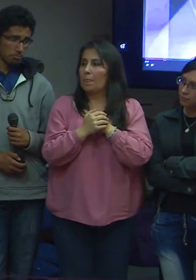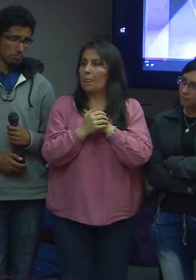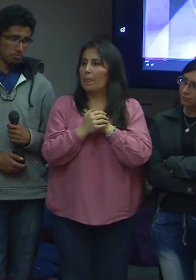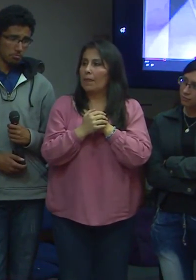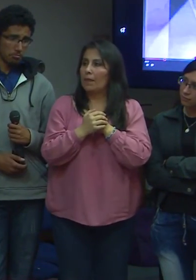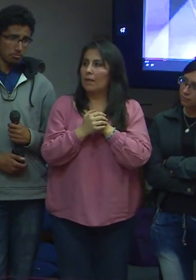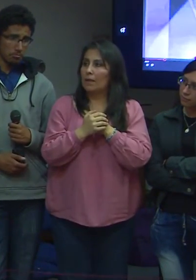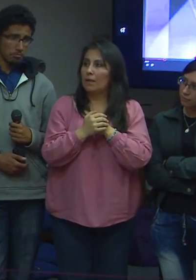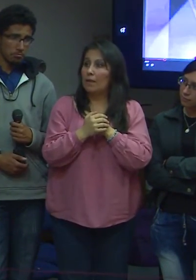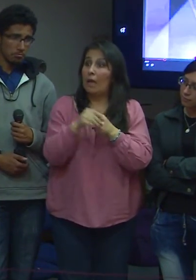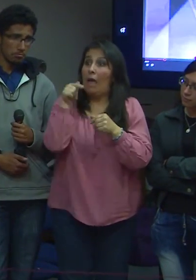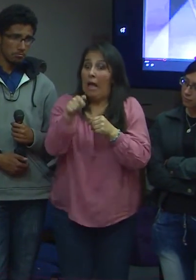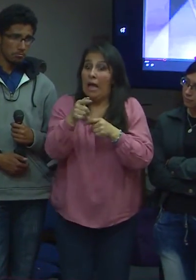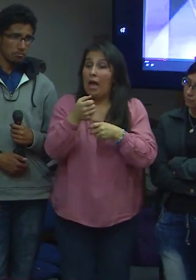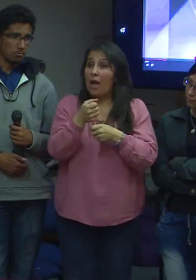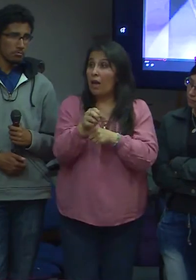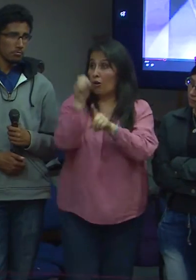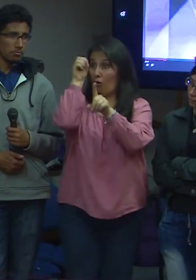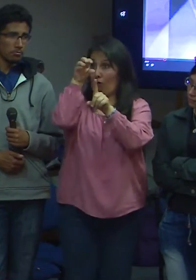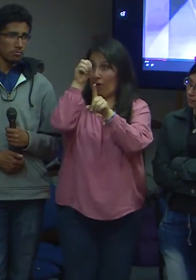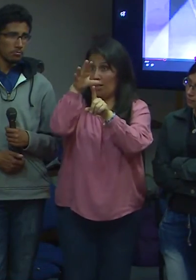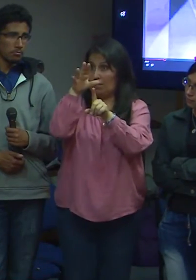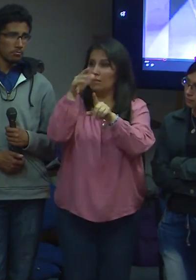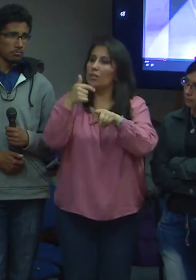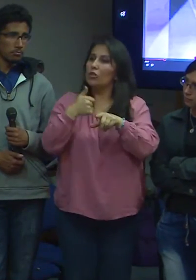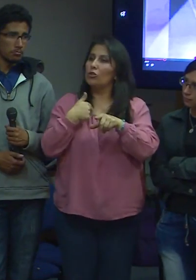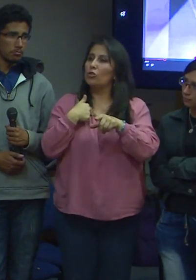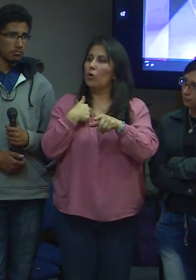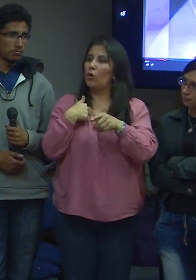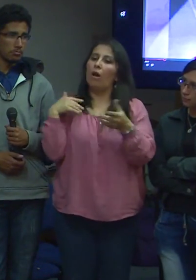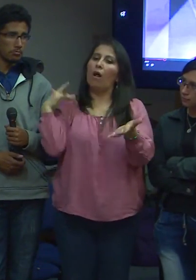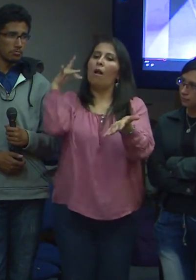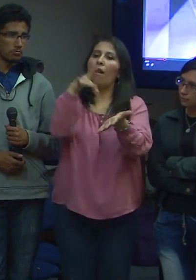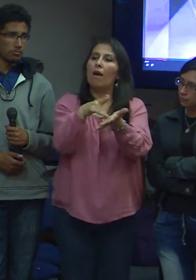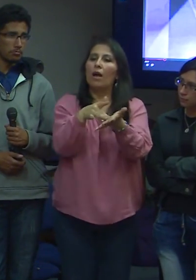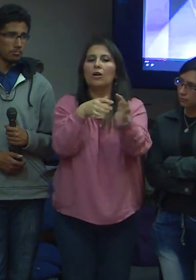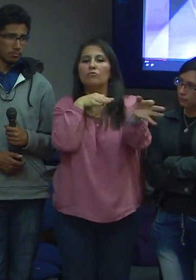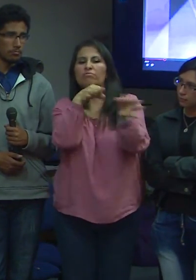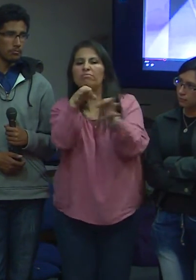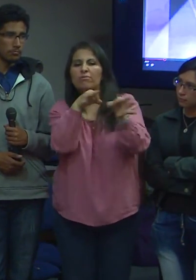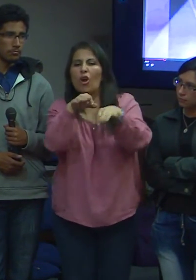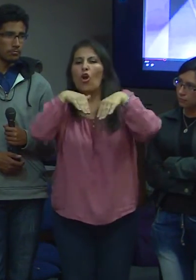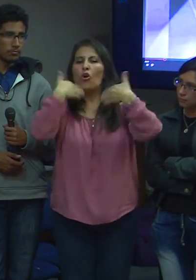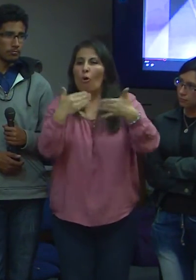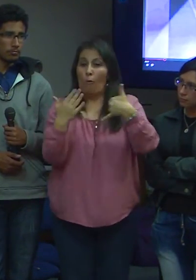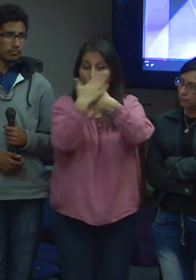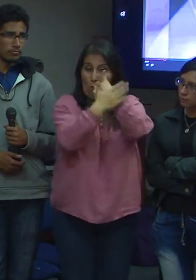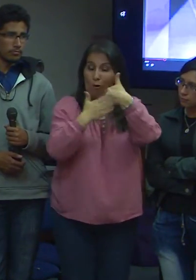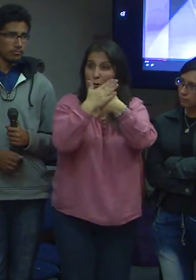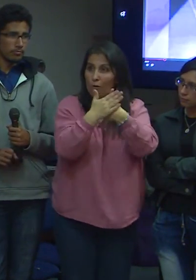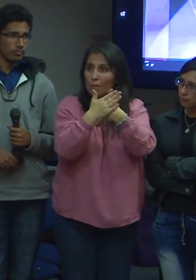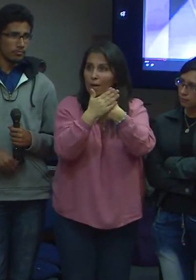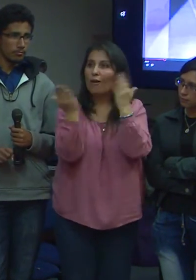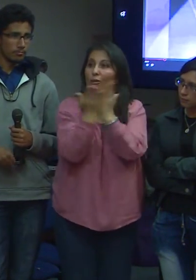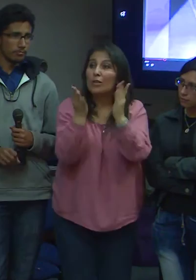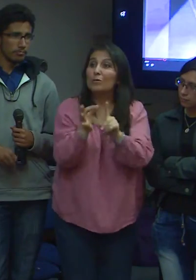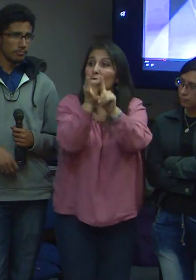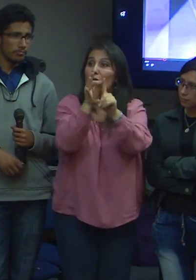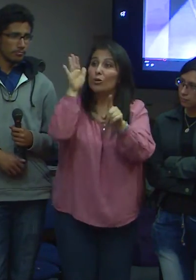para esa conferencia quiero hablar sobre cómo estaba la educación especial en Colombia, cómo estaba la educación especial en Costa Rica